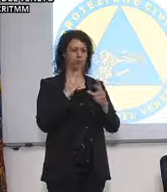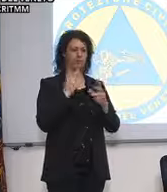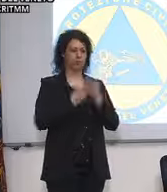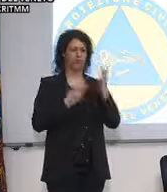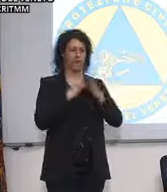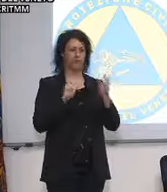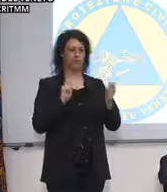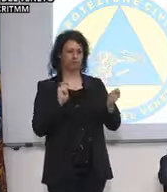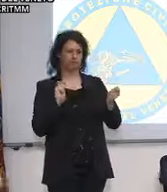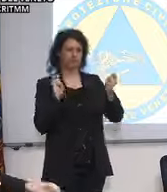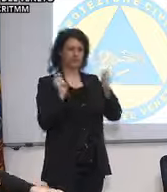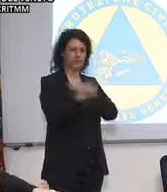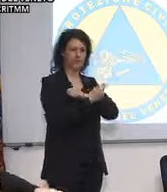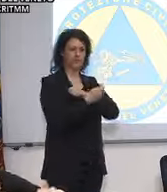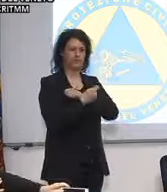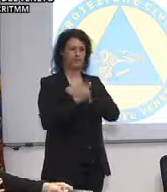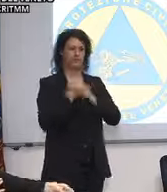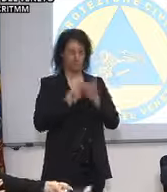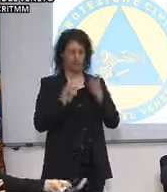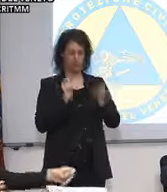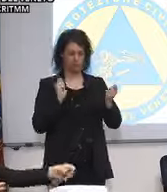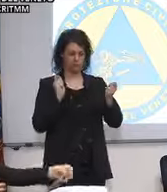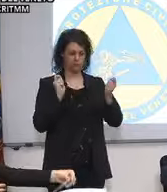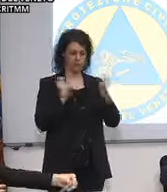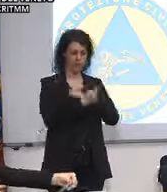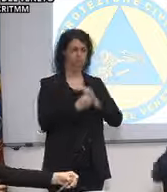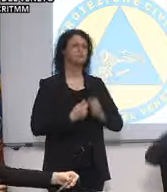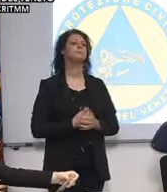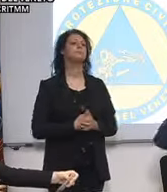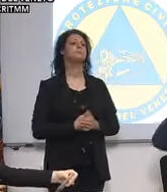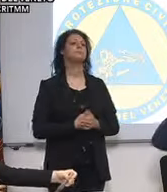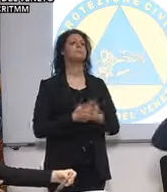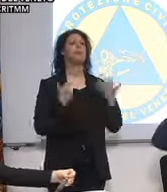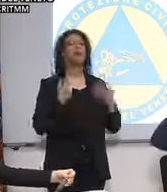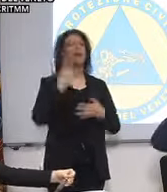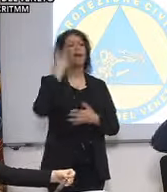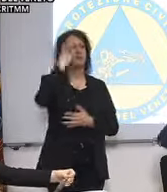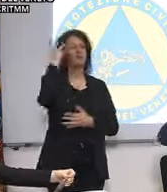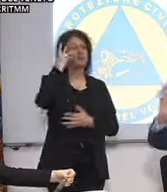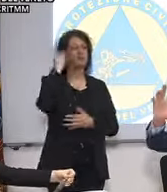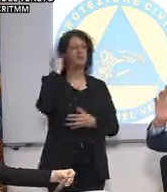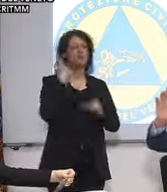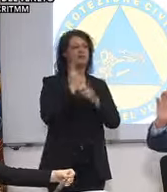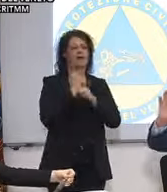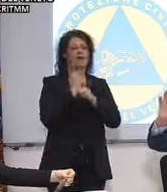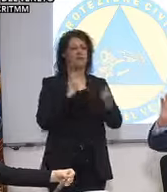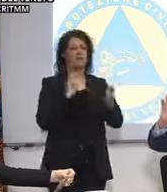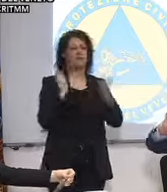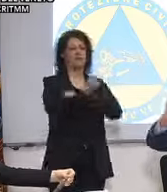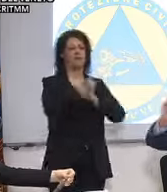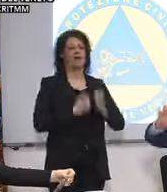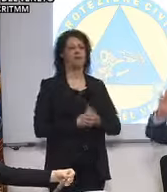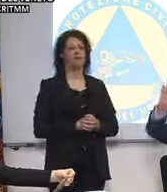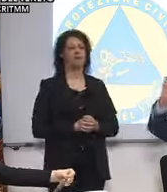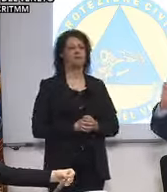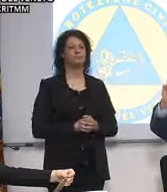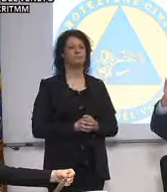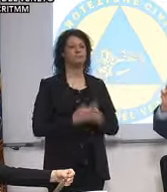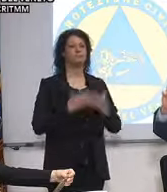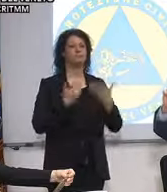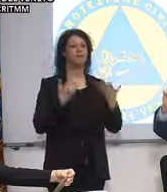robe si incasinano bisogna rovesciare il ragionamento. Il ragionamento deve essere rovesciato. Loro, avete capito l'impostazione, partono